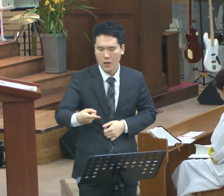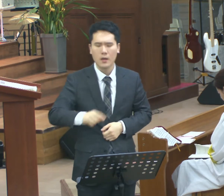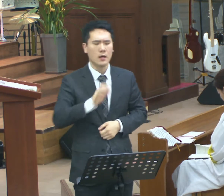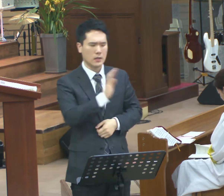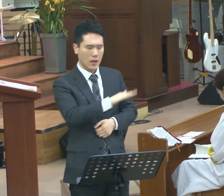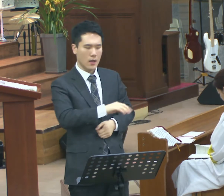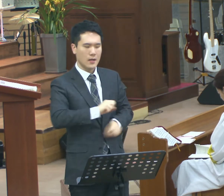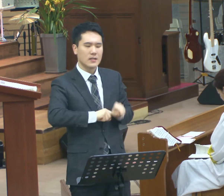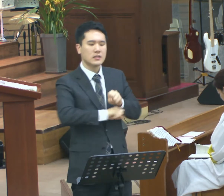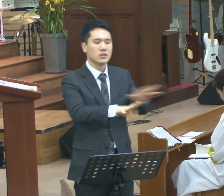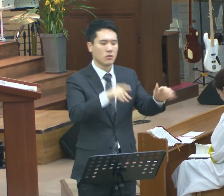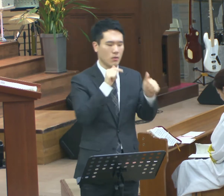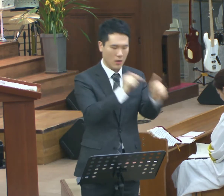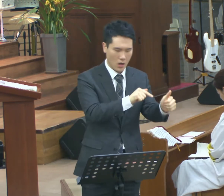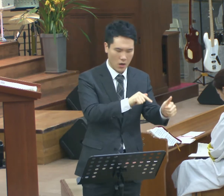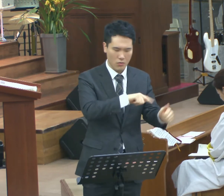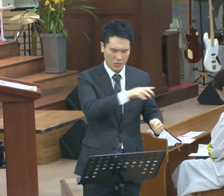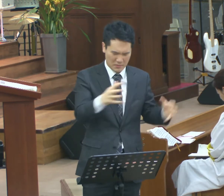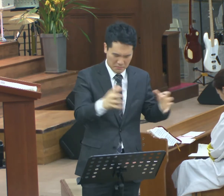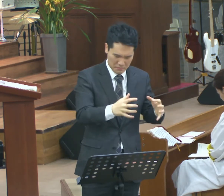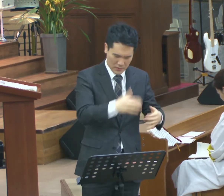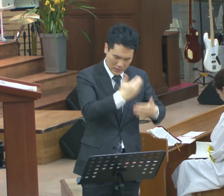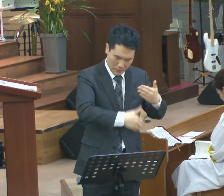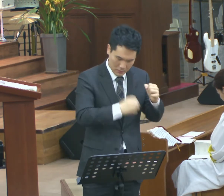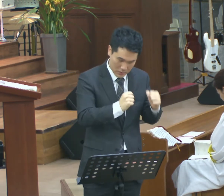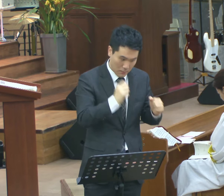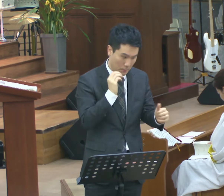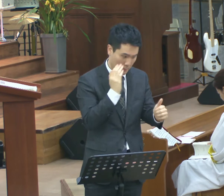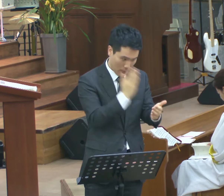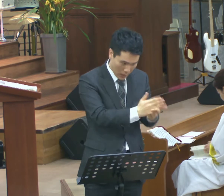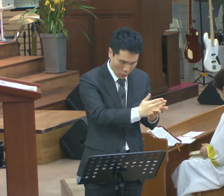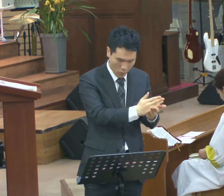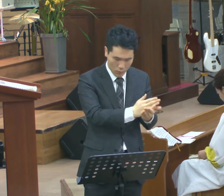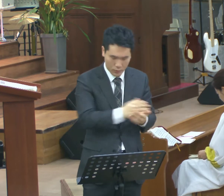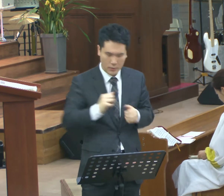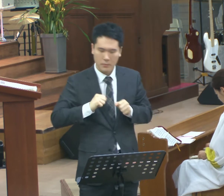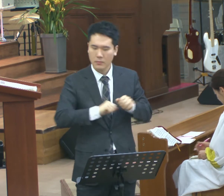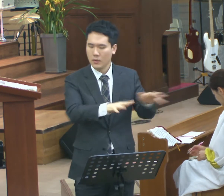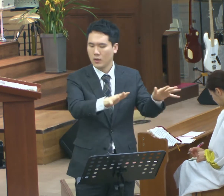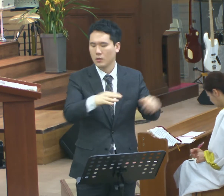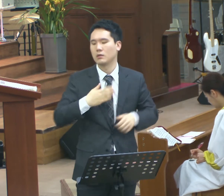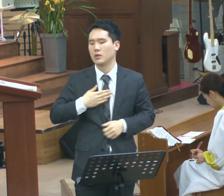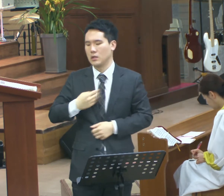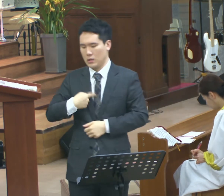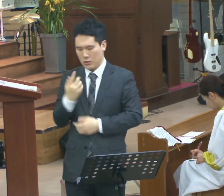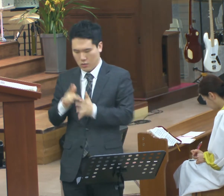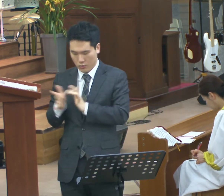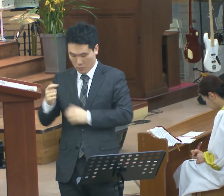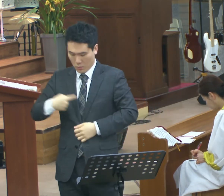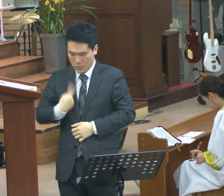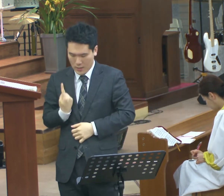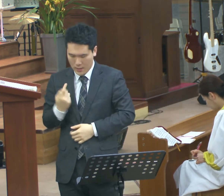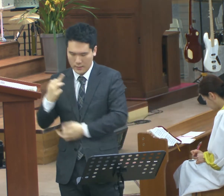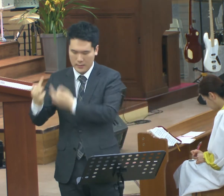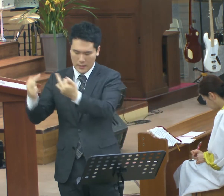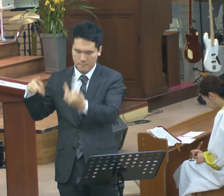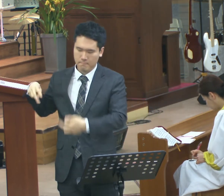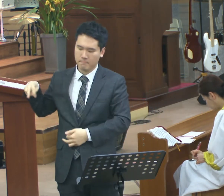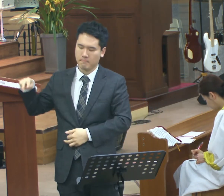떠나보내고 제자들은 벳세다로 가라 그러고 자신은 산으로 올라가셨어요. 왜 갑자기 그